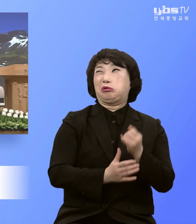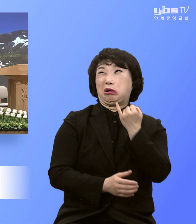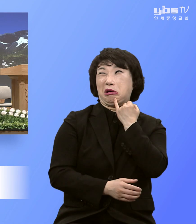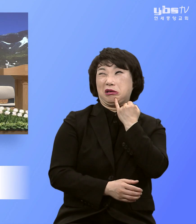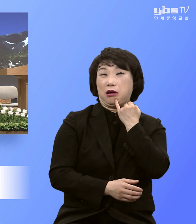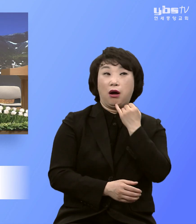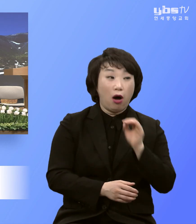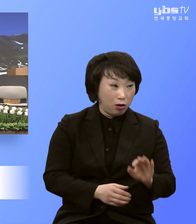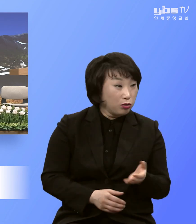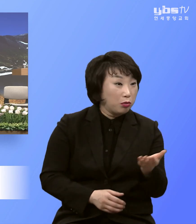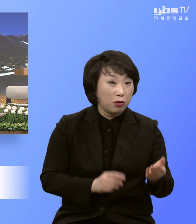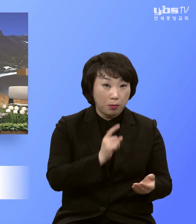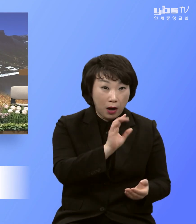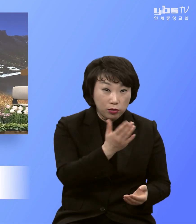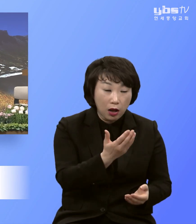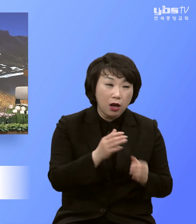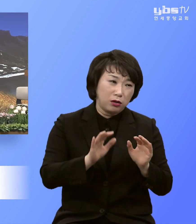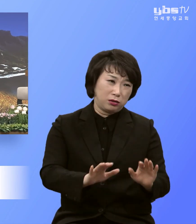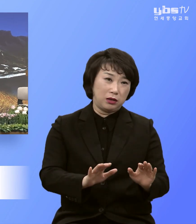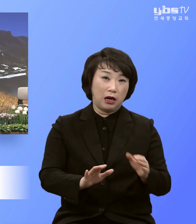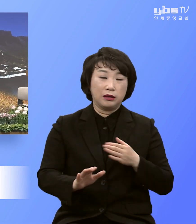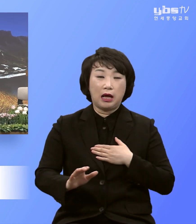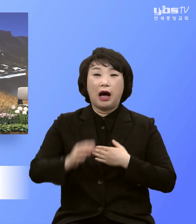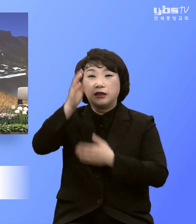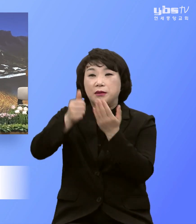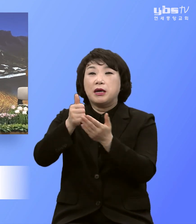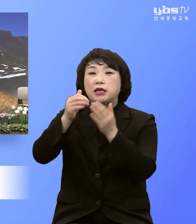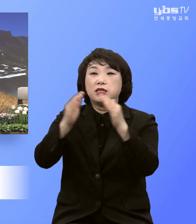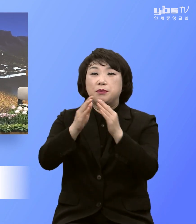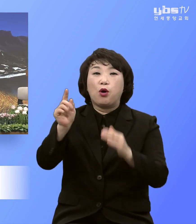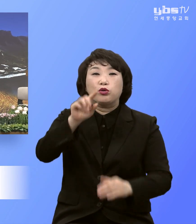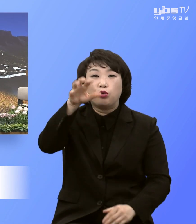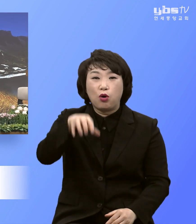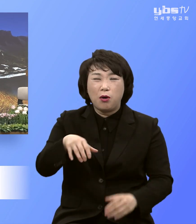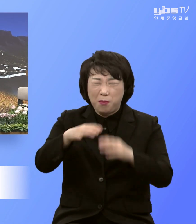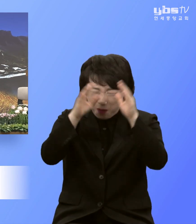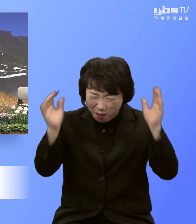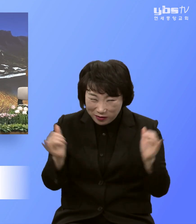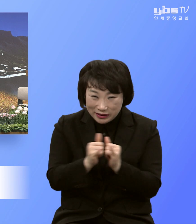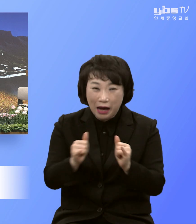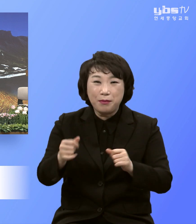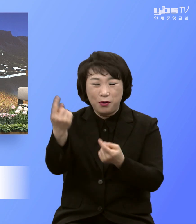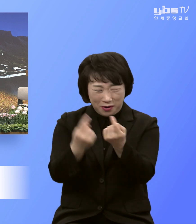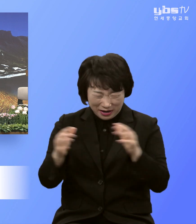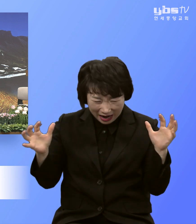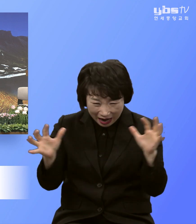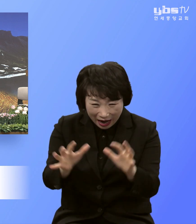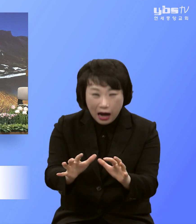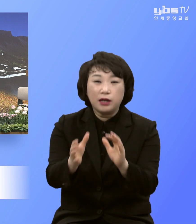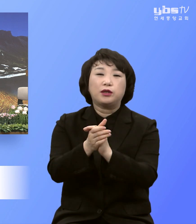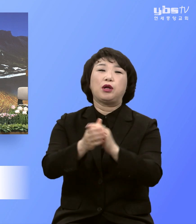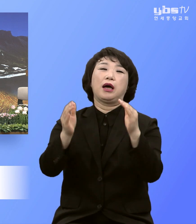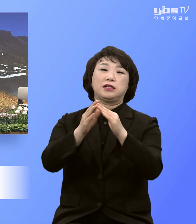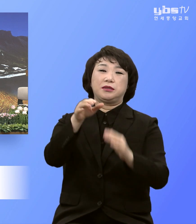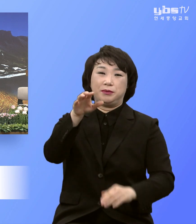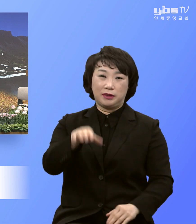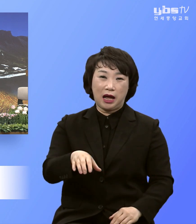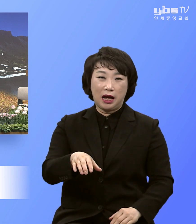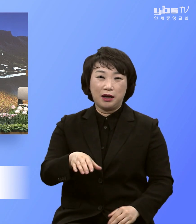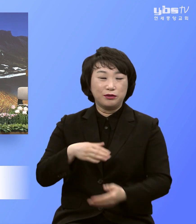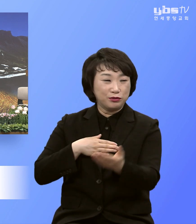돼. 물론 되겠죠. 그러나 내 집은 만민이, 많은 사람이 다 와서 기도하는 집이래요.